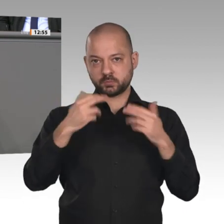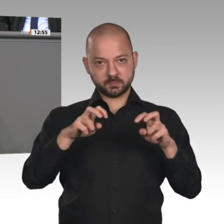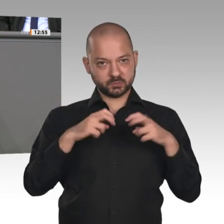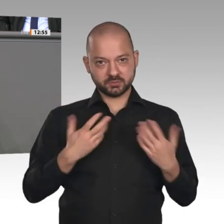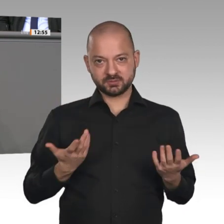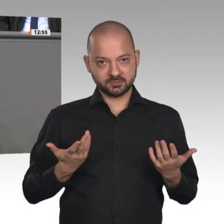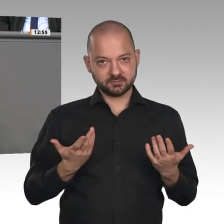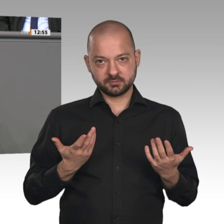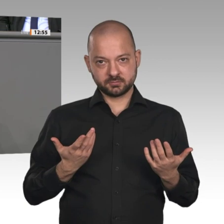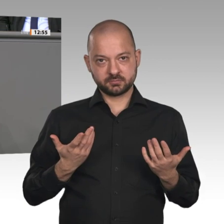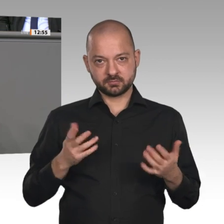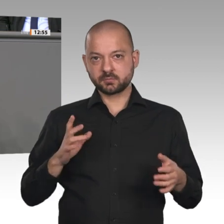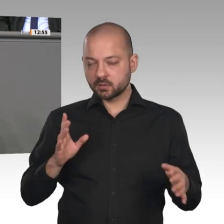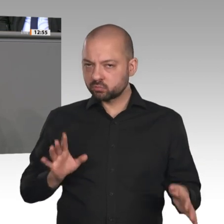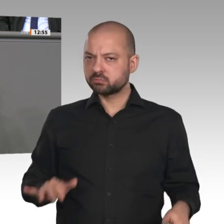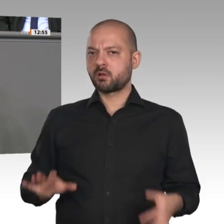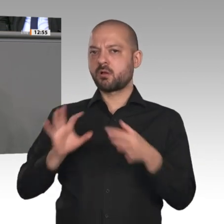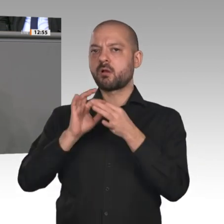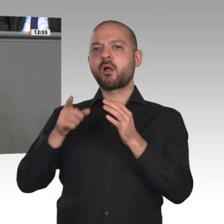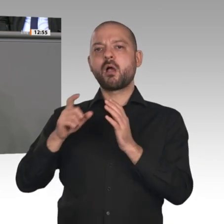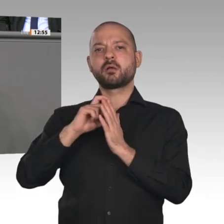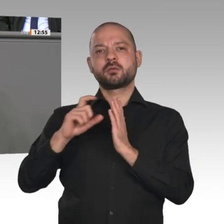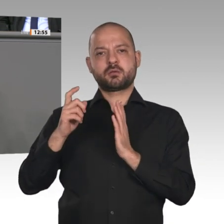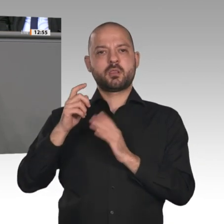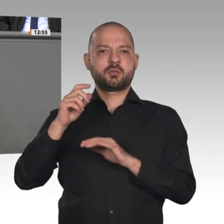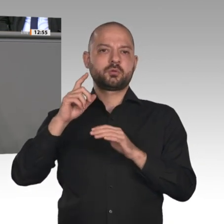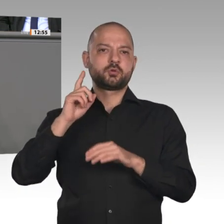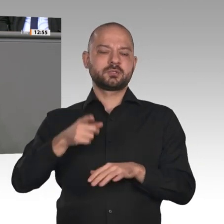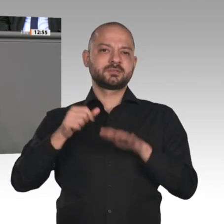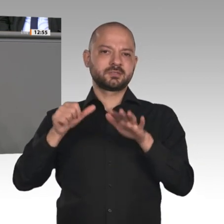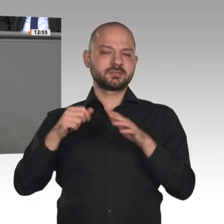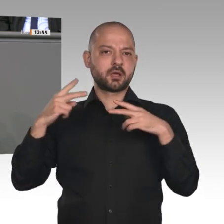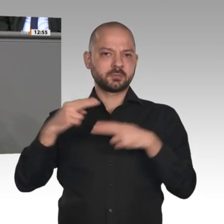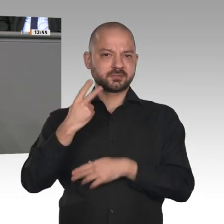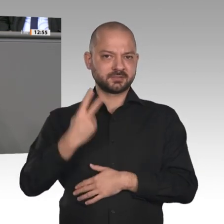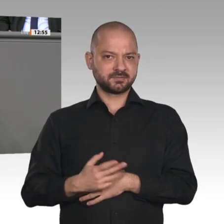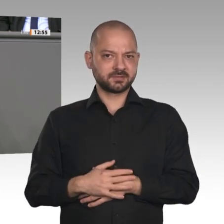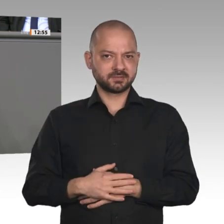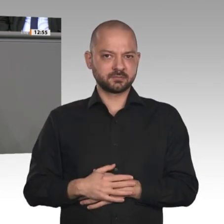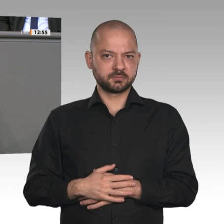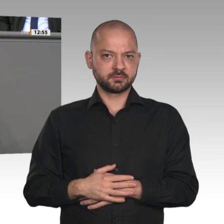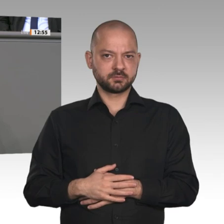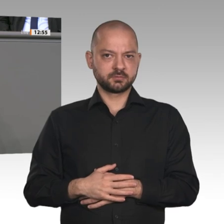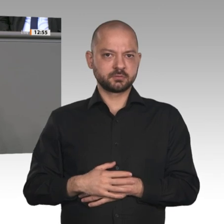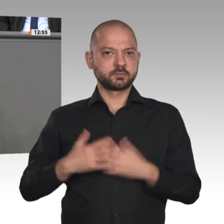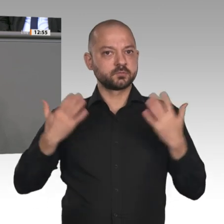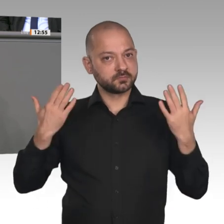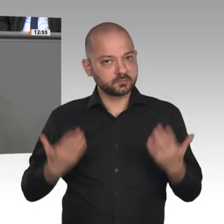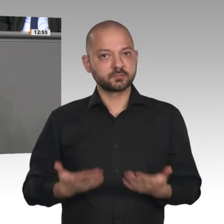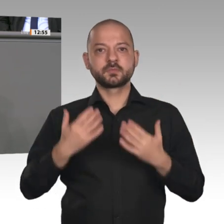überein. Jetzt komme ich aber zu der eigentlichen Geschichte, die mir wichtig scheint. Worüber reden wir? Heinrich